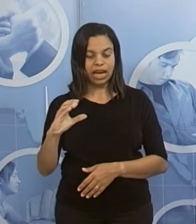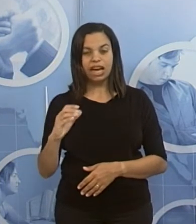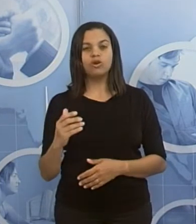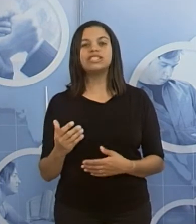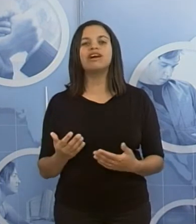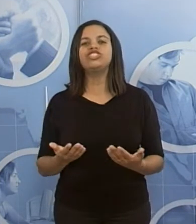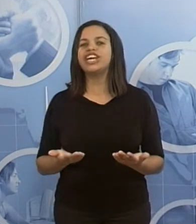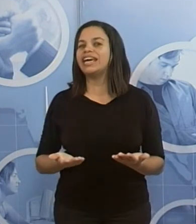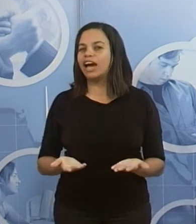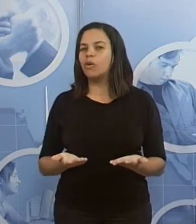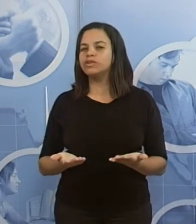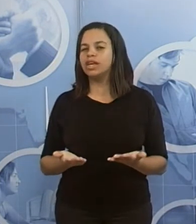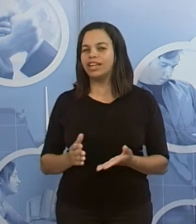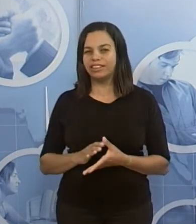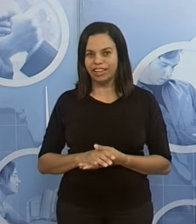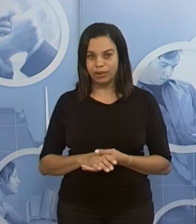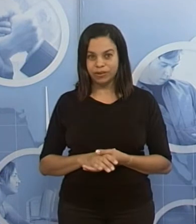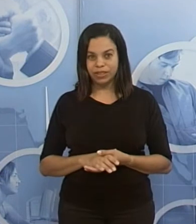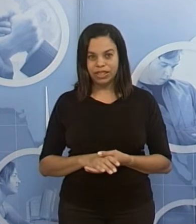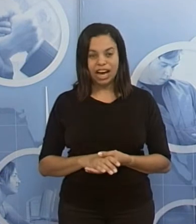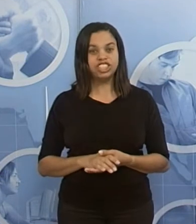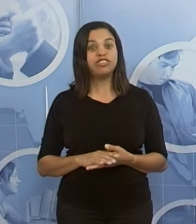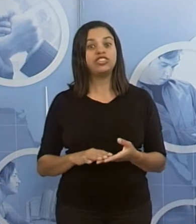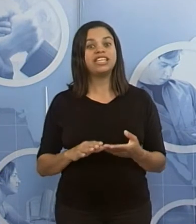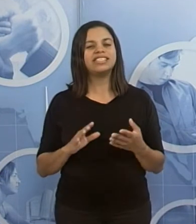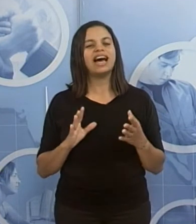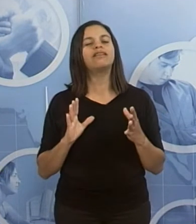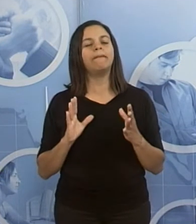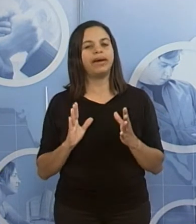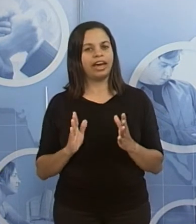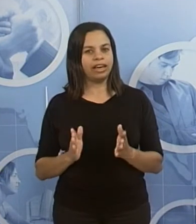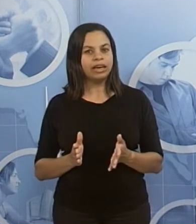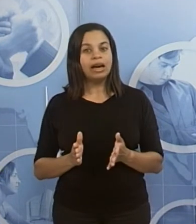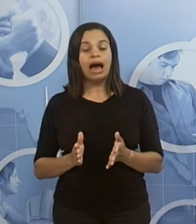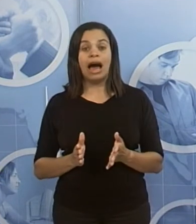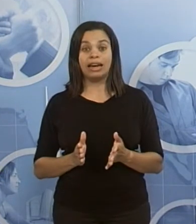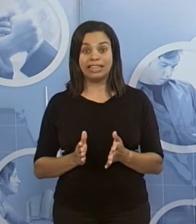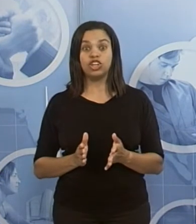O sinal de que é, como seria então? A gente vai utilizar também a letra J.